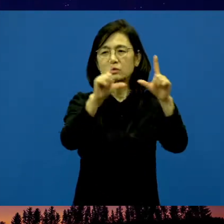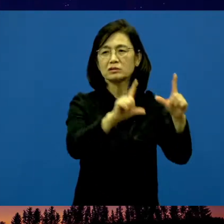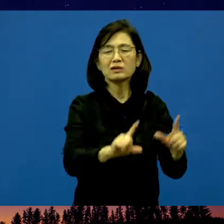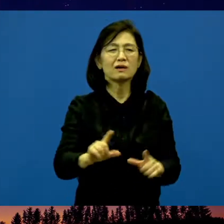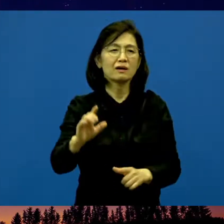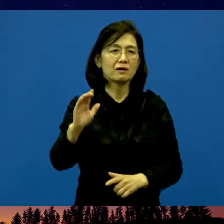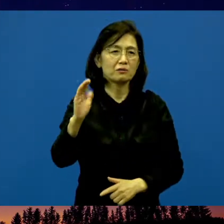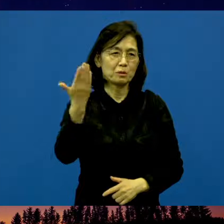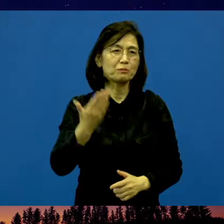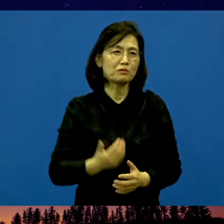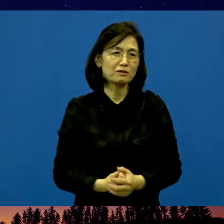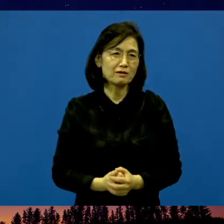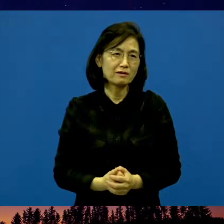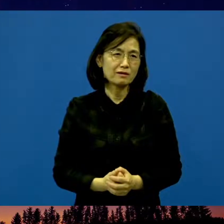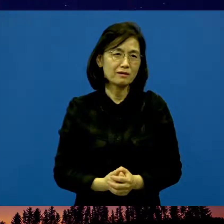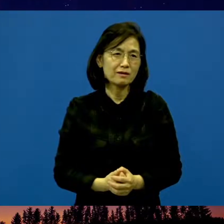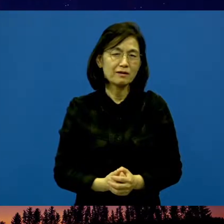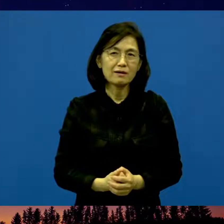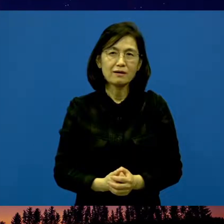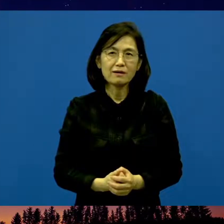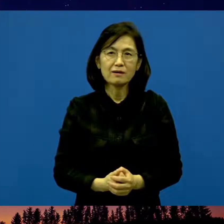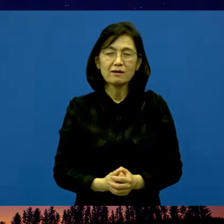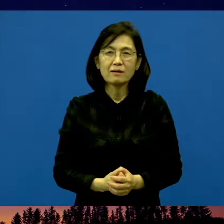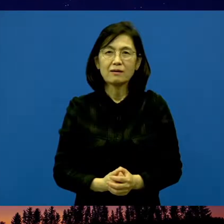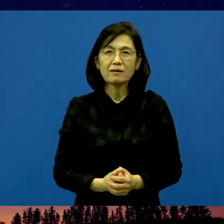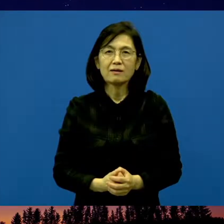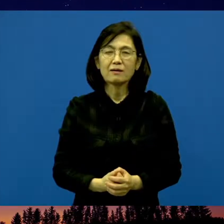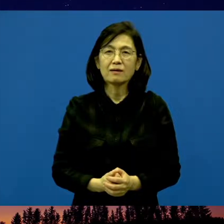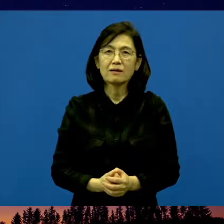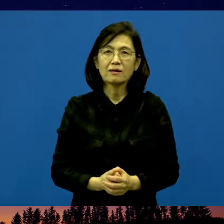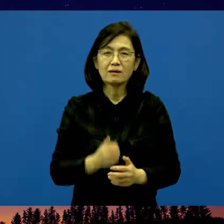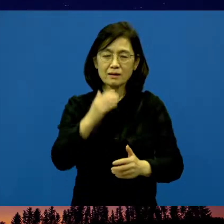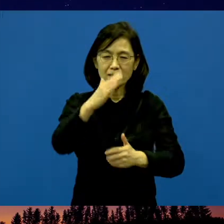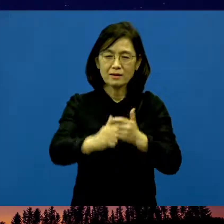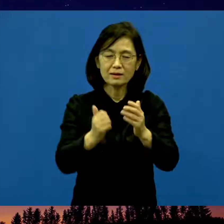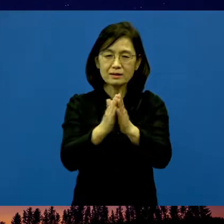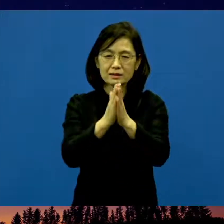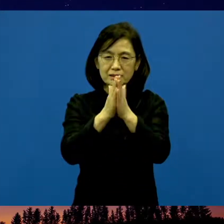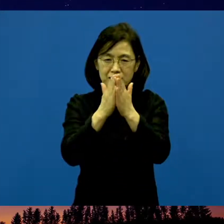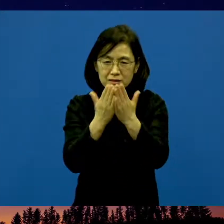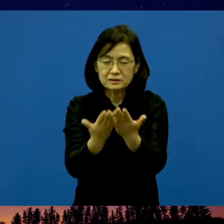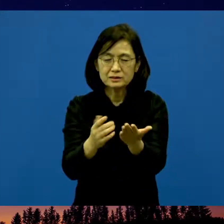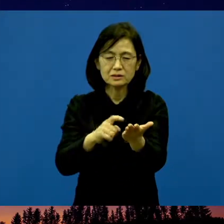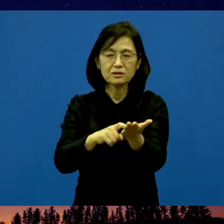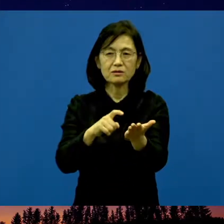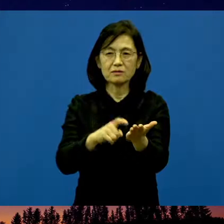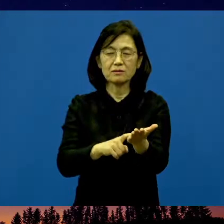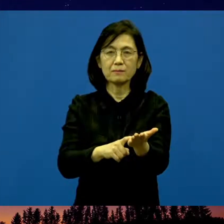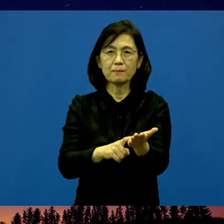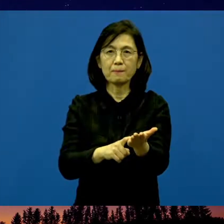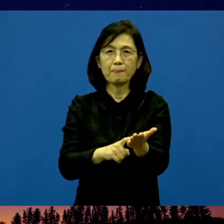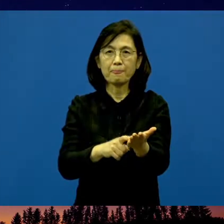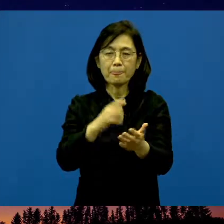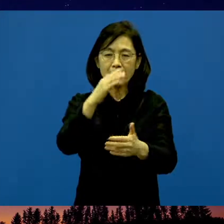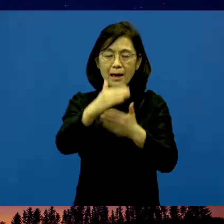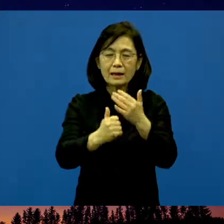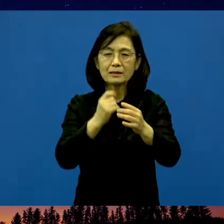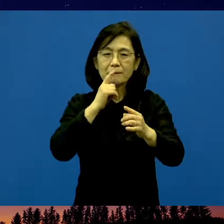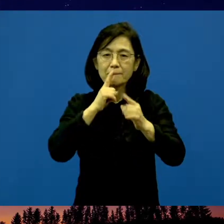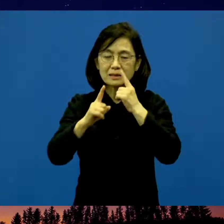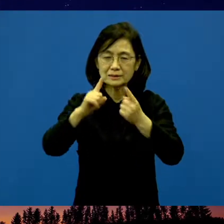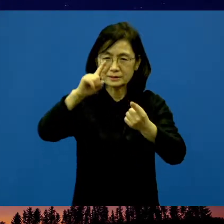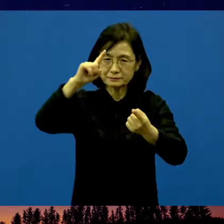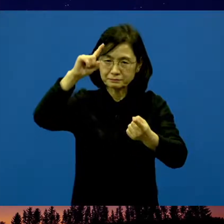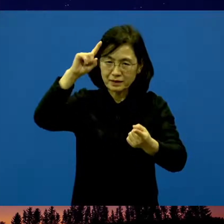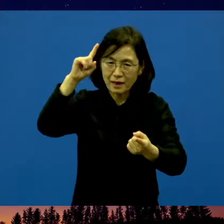말씀에 대한 순종이에요. 그게 솔라 스크립트라. 성경이 하나님의 말씀이라고 하면 그 말씀에 대한 절대적